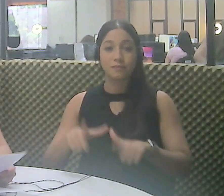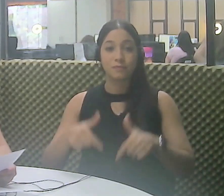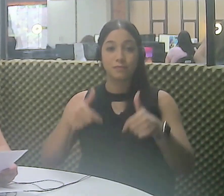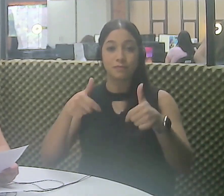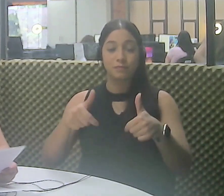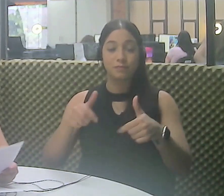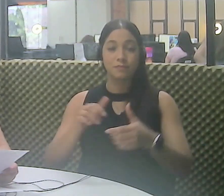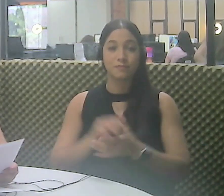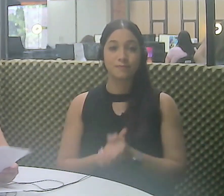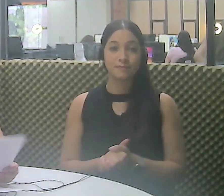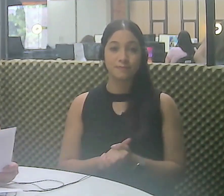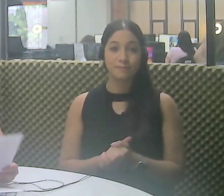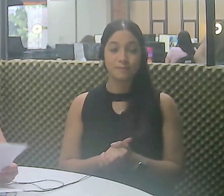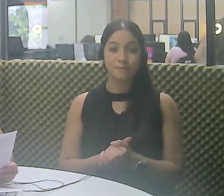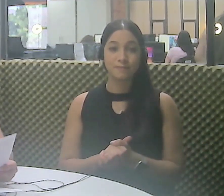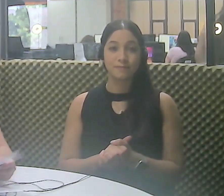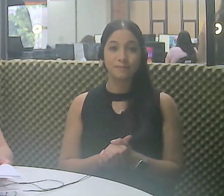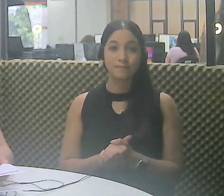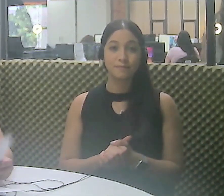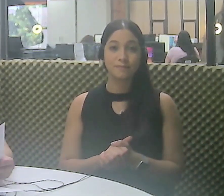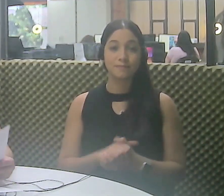do plano.